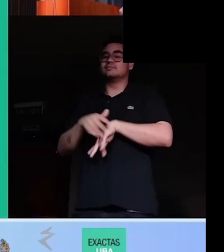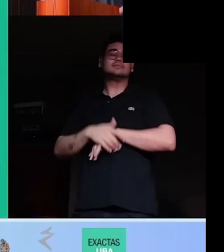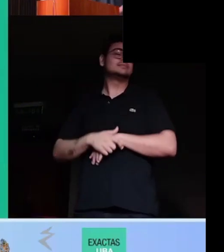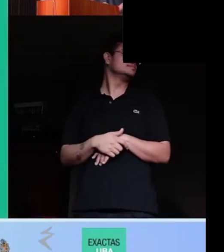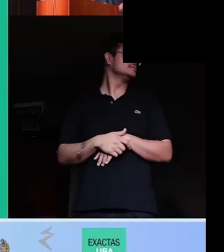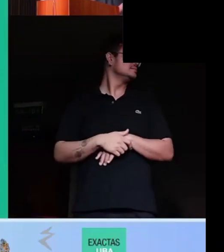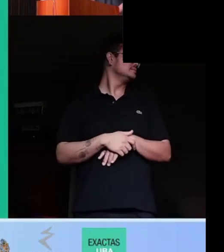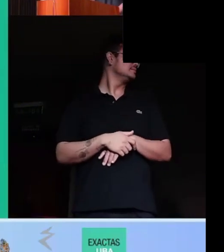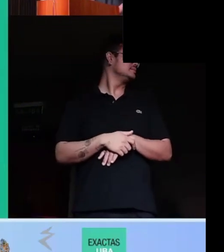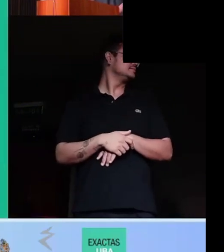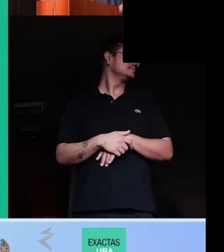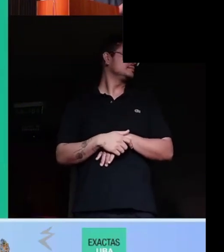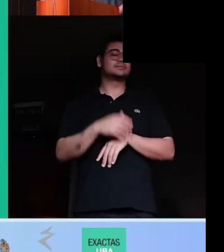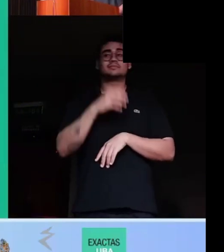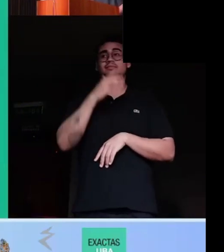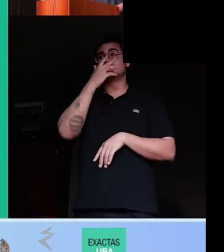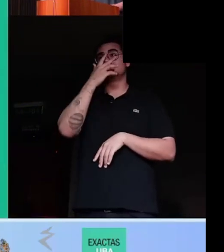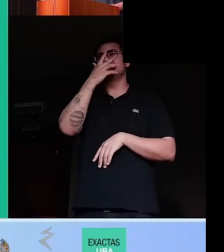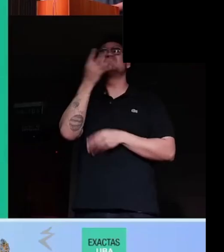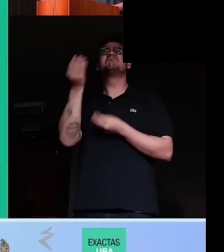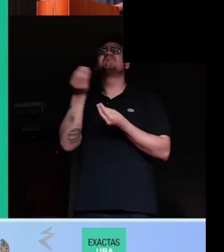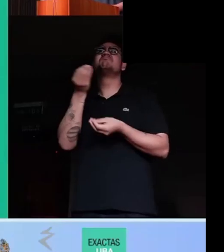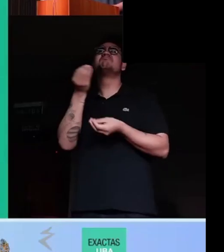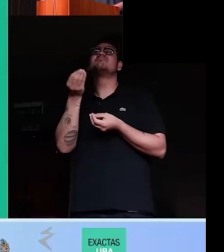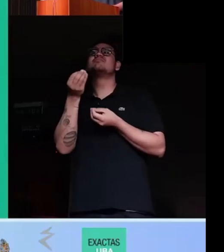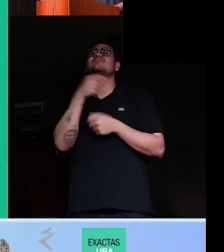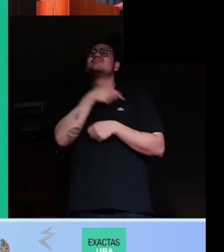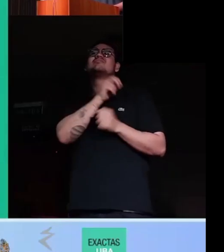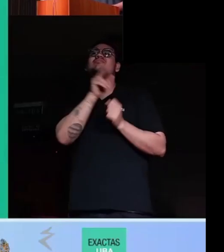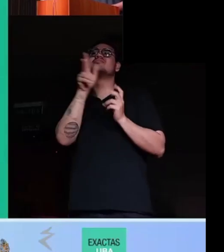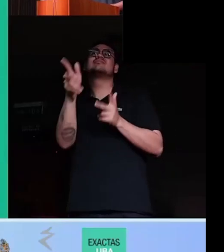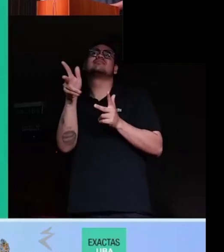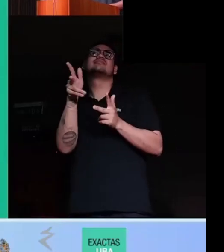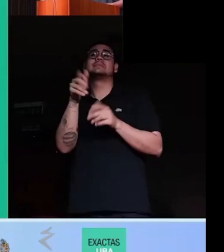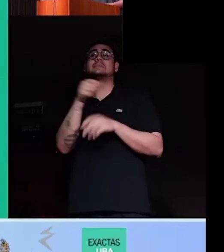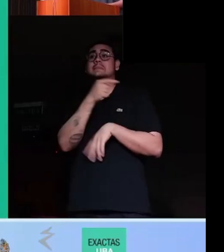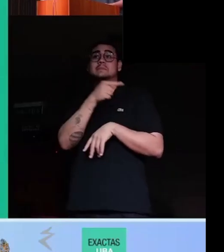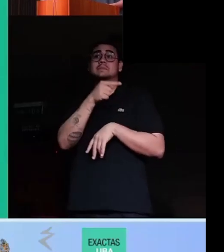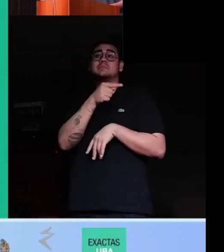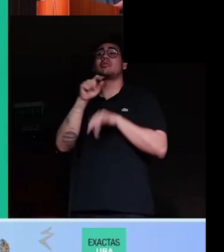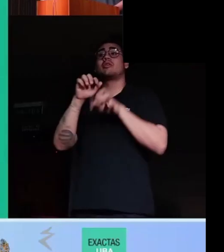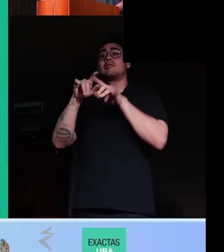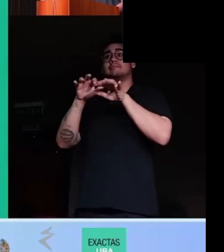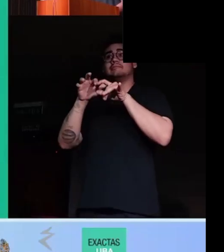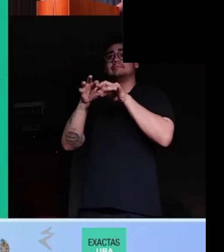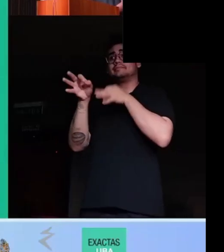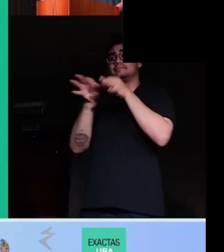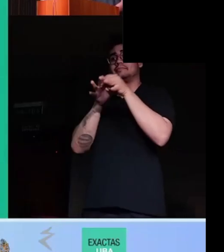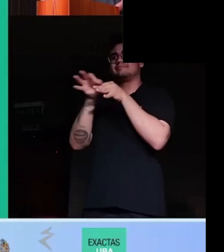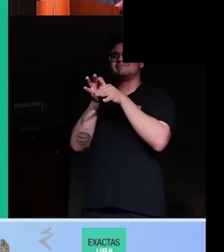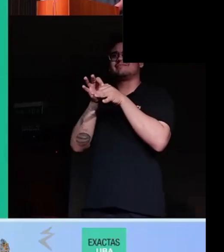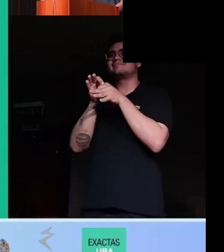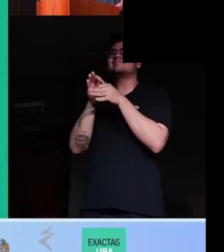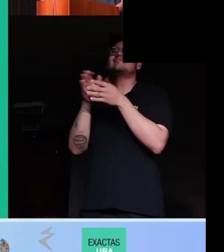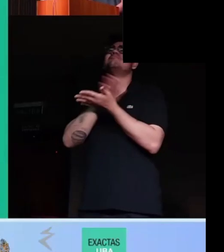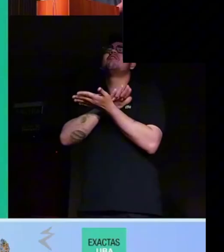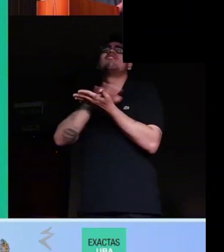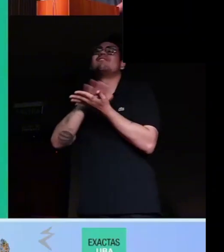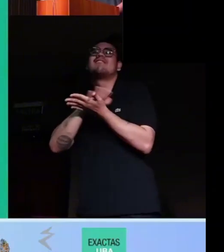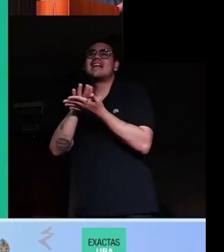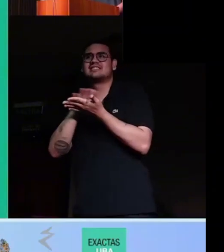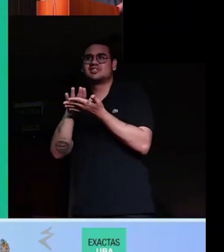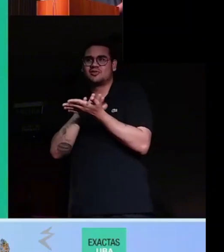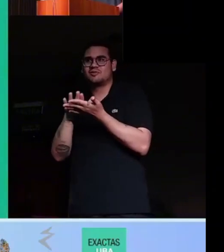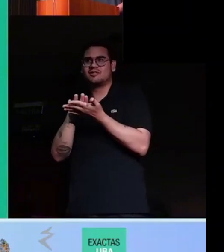Bien, en conclusión, básicamente el programa, como bien dije, está en una etapa básica,